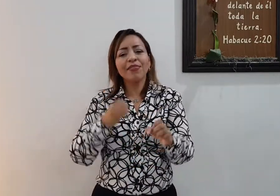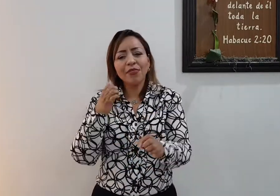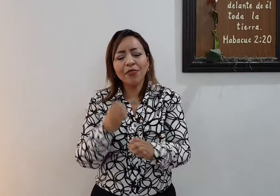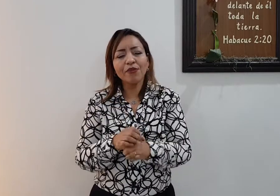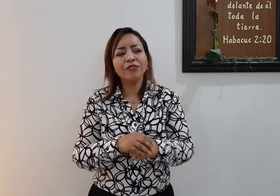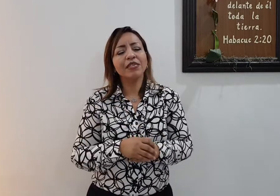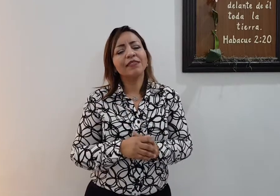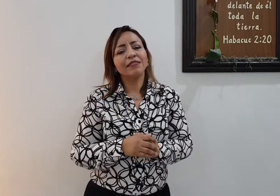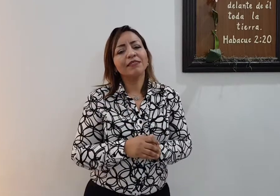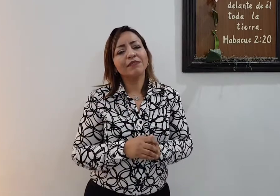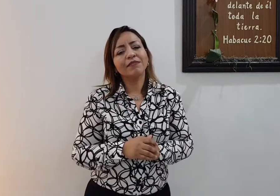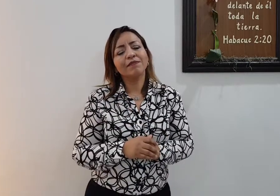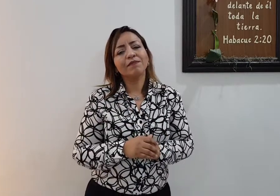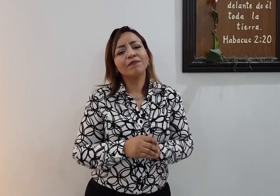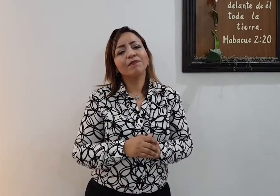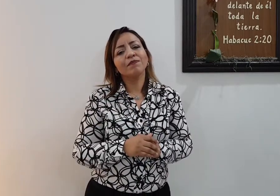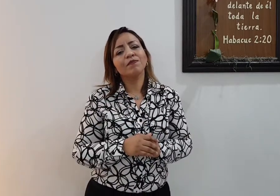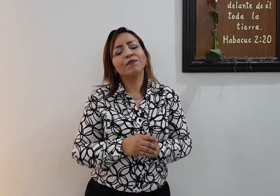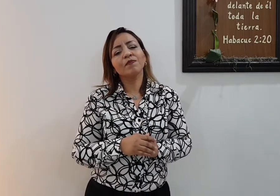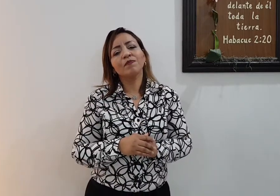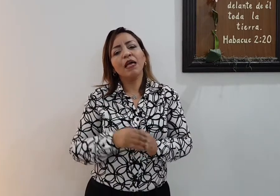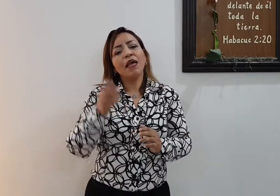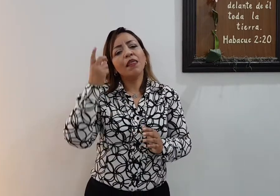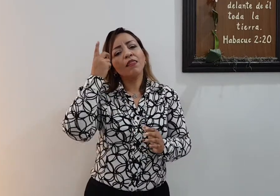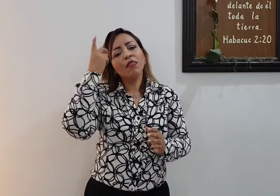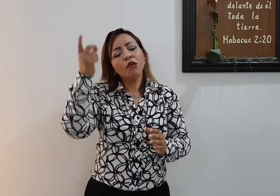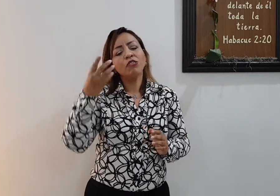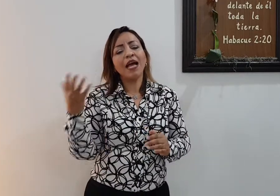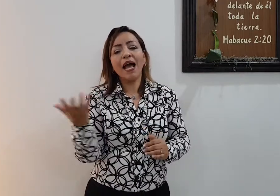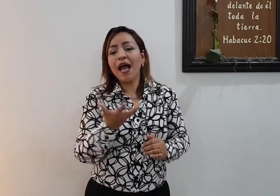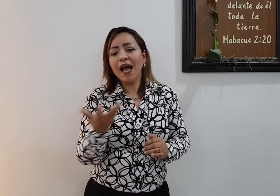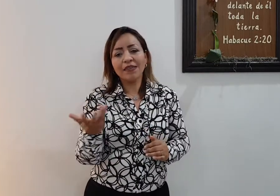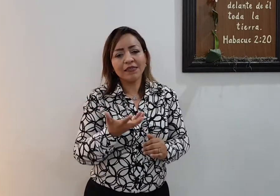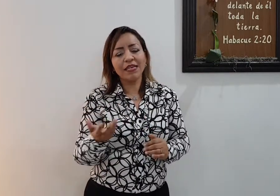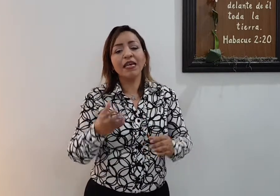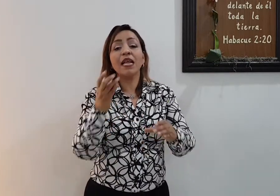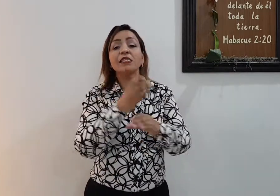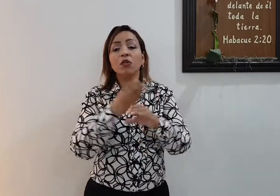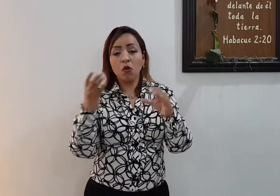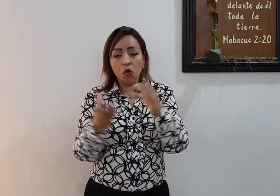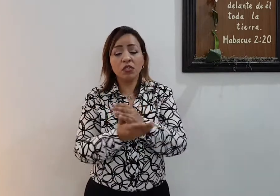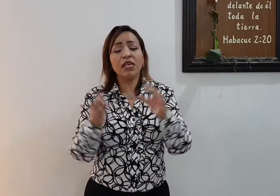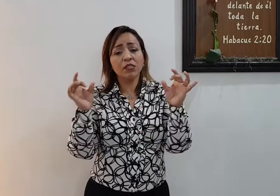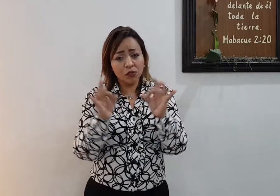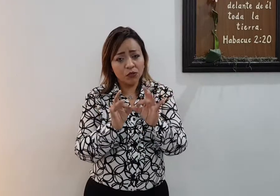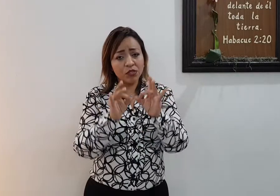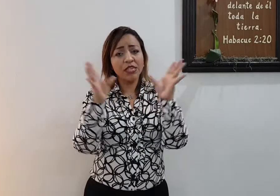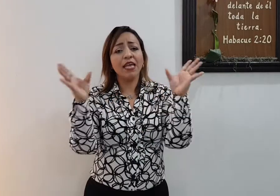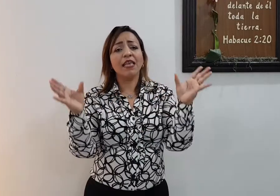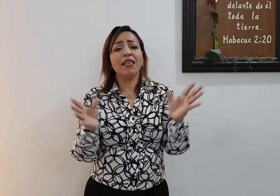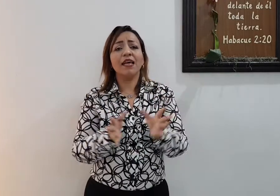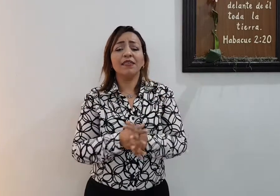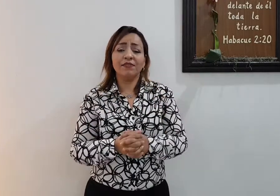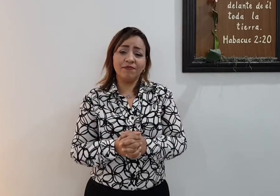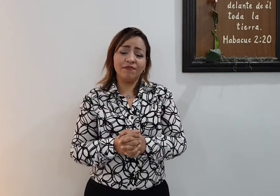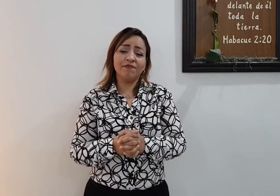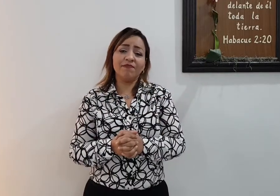voluntad permisiva, hace que sucedan cosas en nuestra vida que dicen: ¡ay, Señor, ¿por qué a mí? Pues aquí estoy. Dios